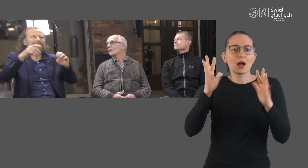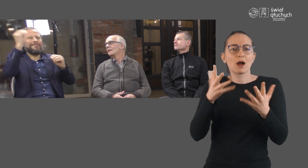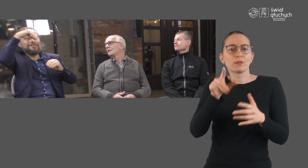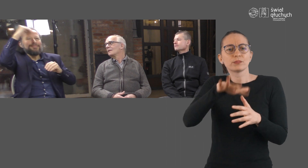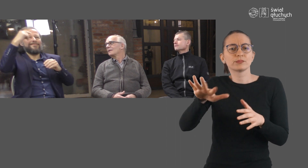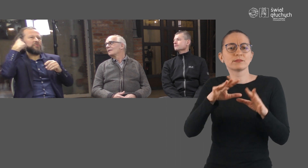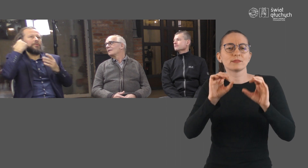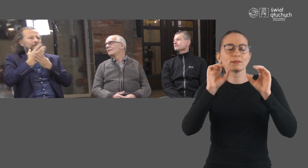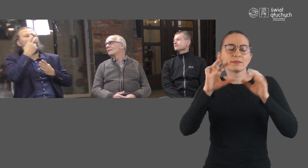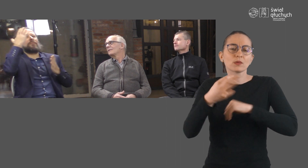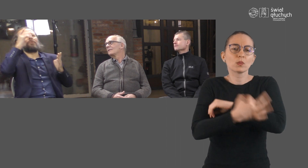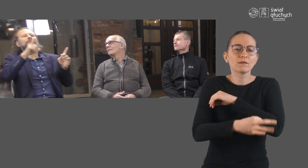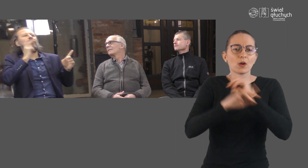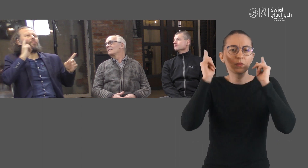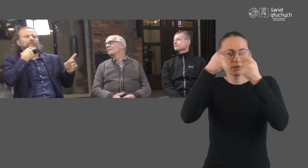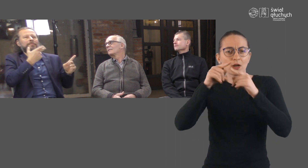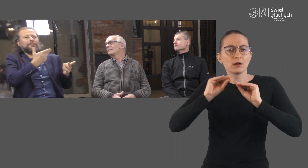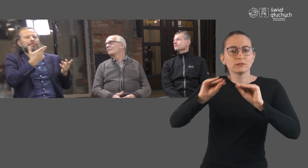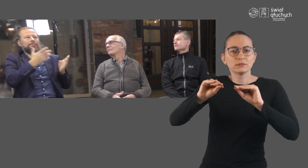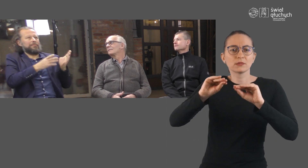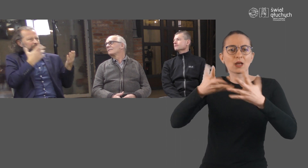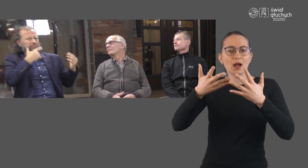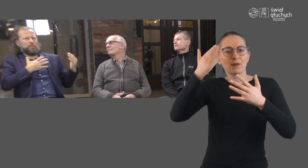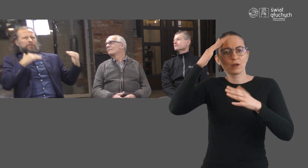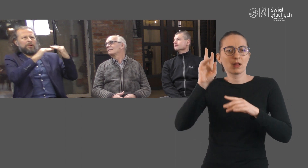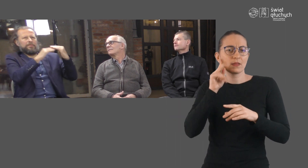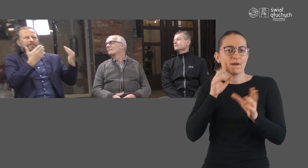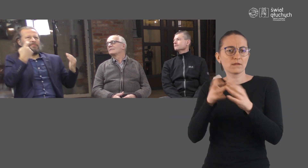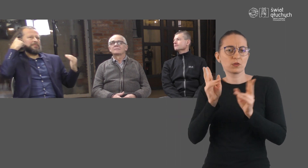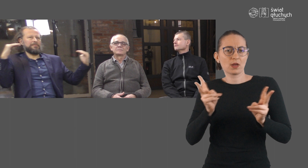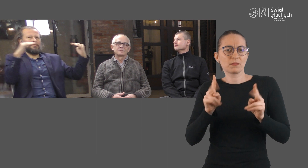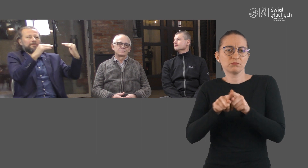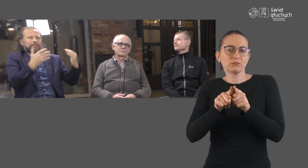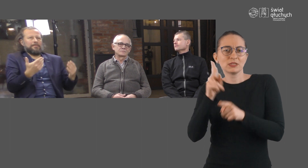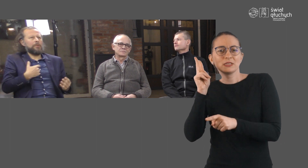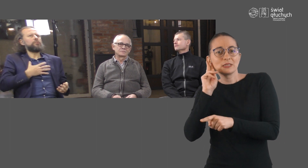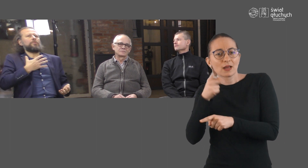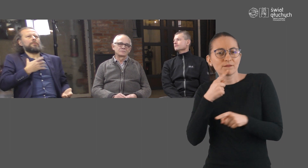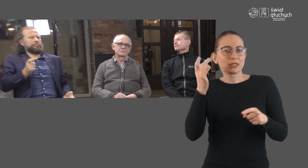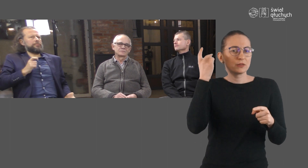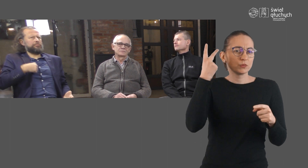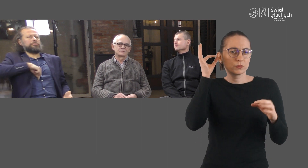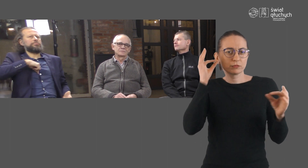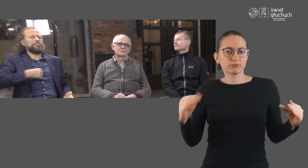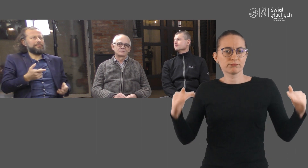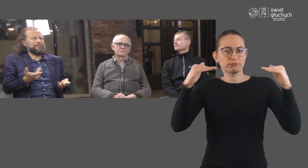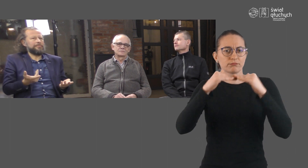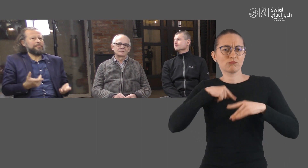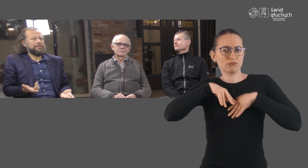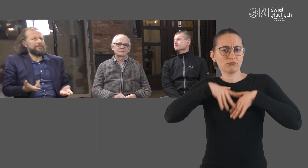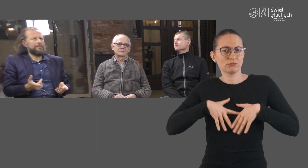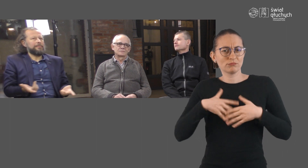teraz głusi studiują, uczą się. No i teraz możemy jakby dorównywać osobom